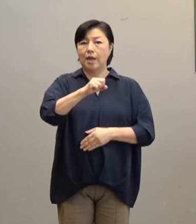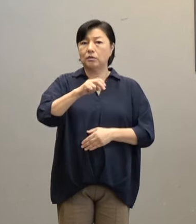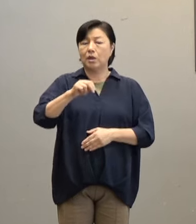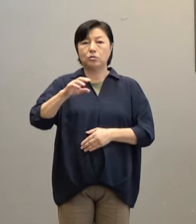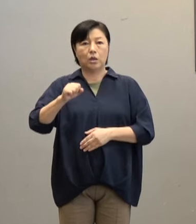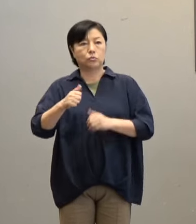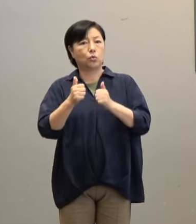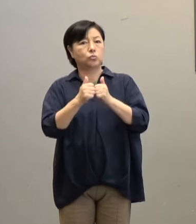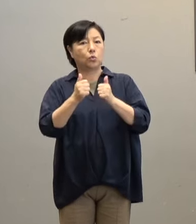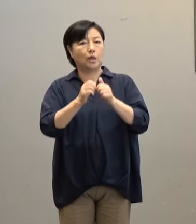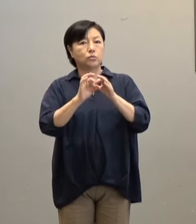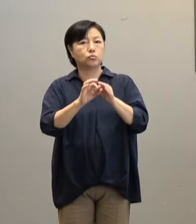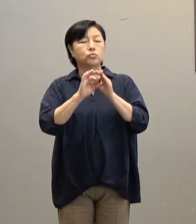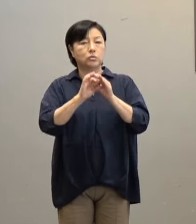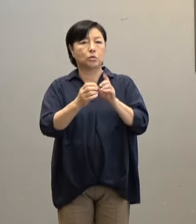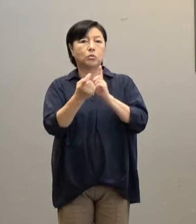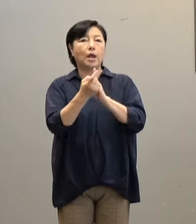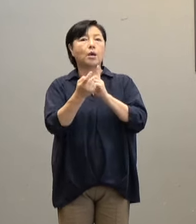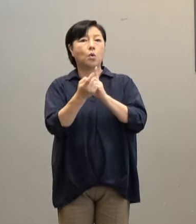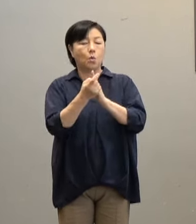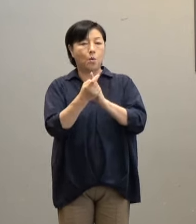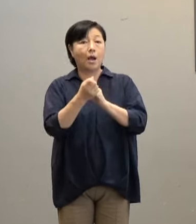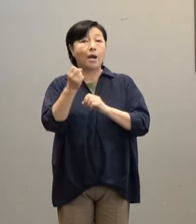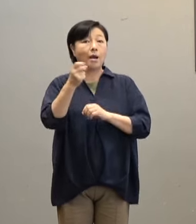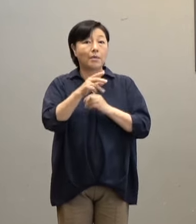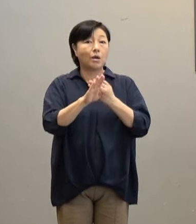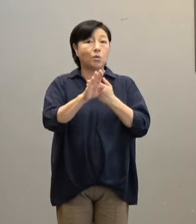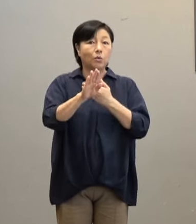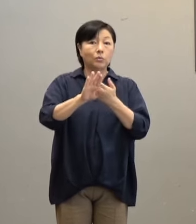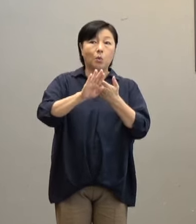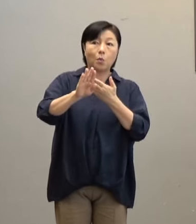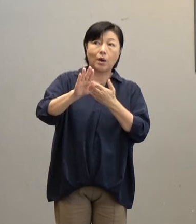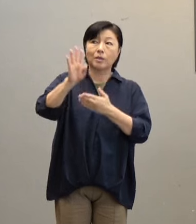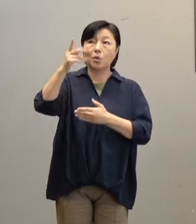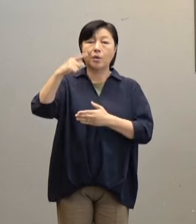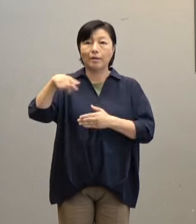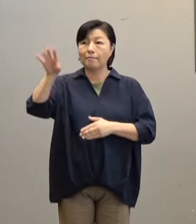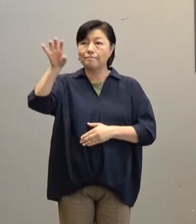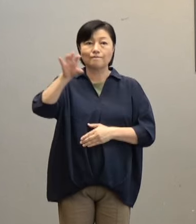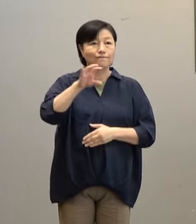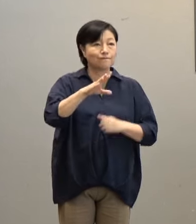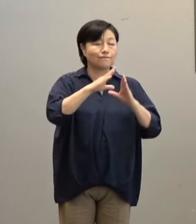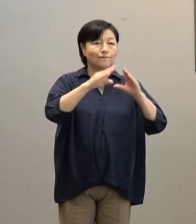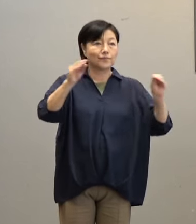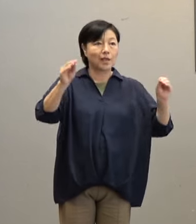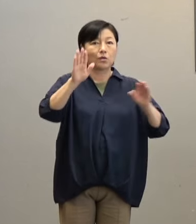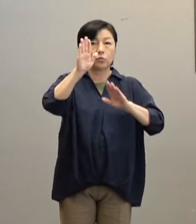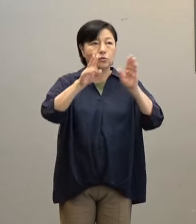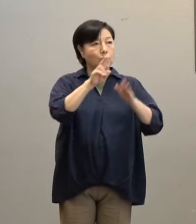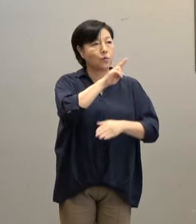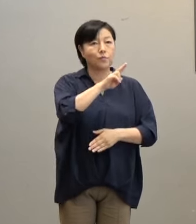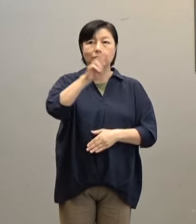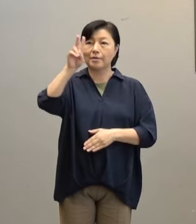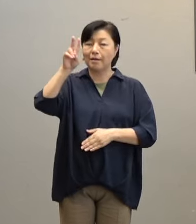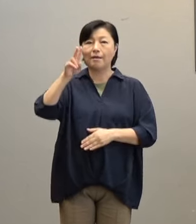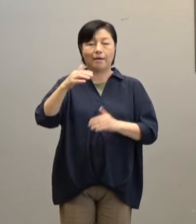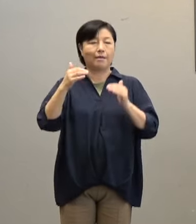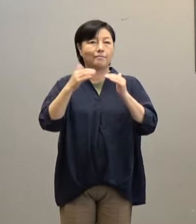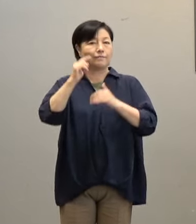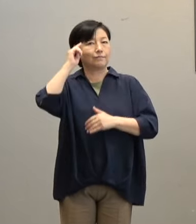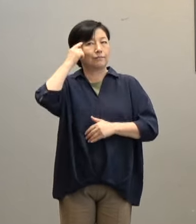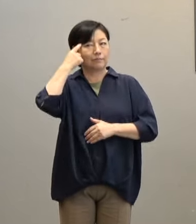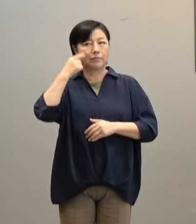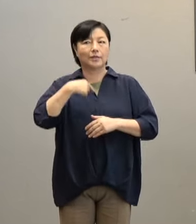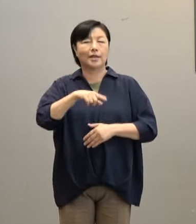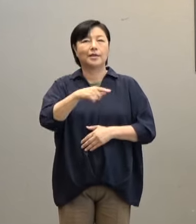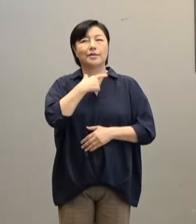相談等についての対応についてはまた課県の状況とか、まあ、今後の全国の状況を見ながらですね、まあ、検討してまいりたいというふうに思